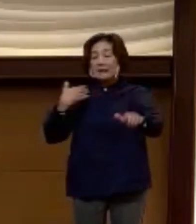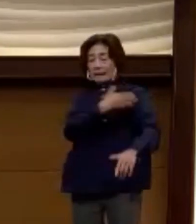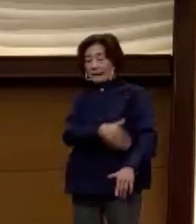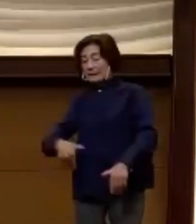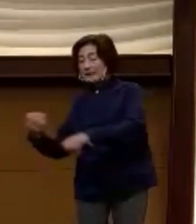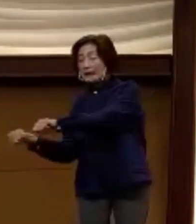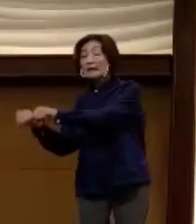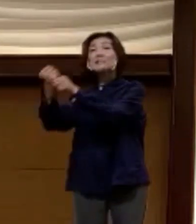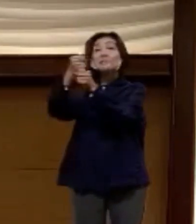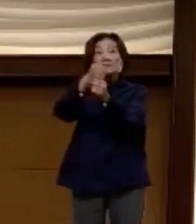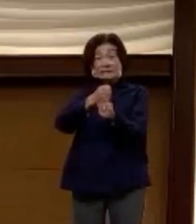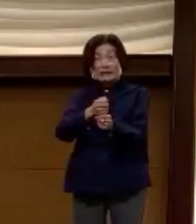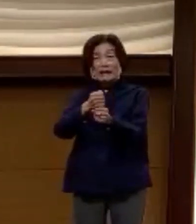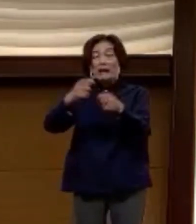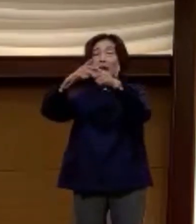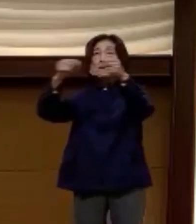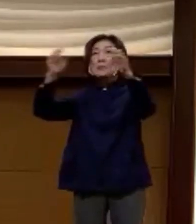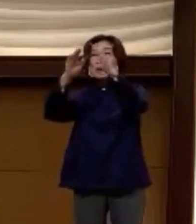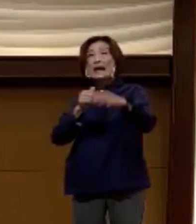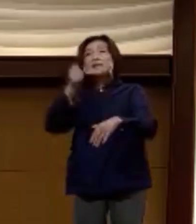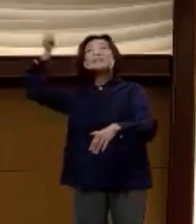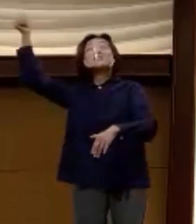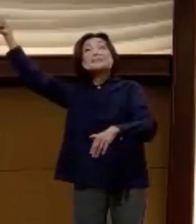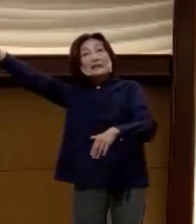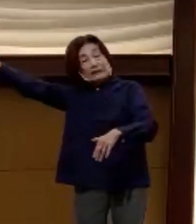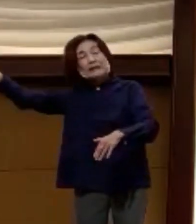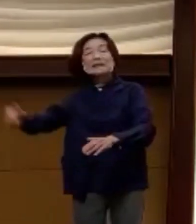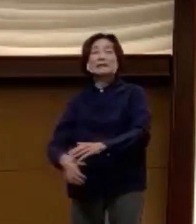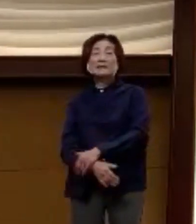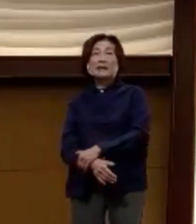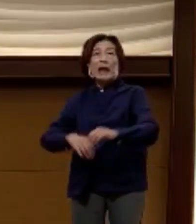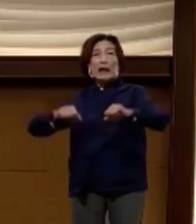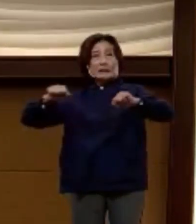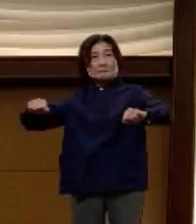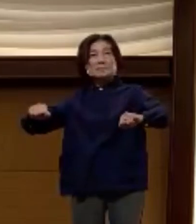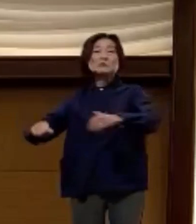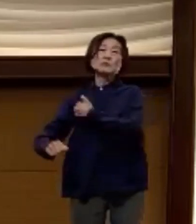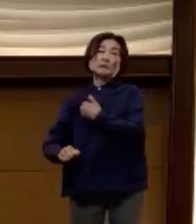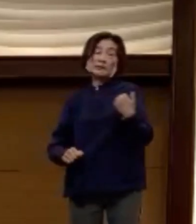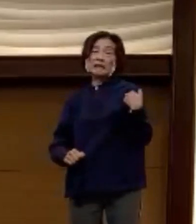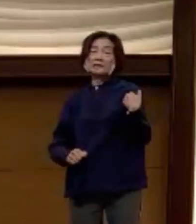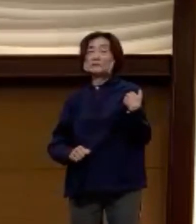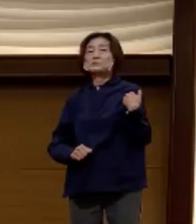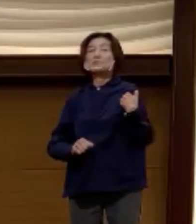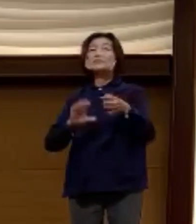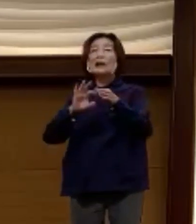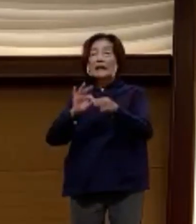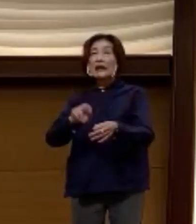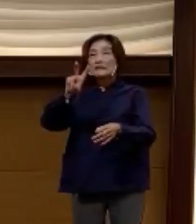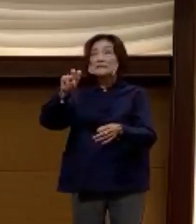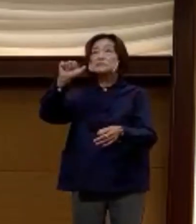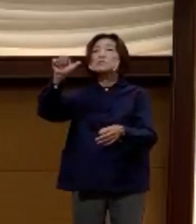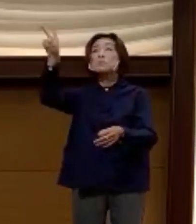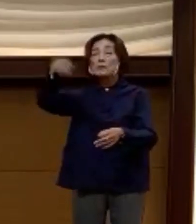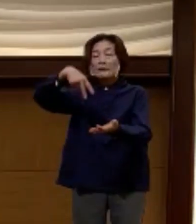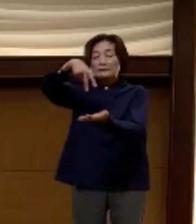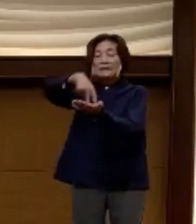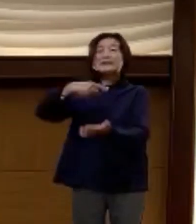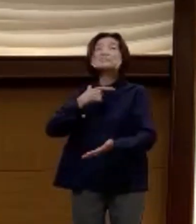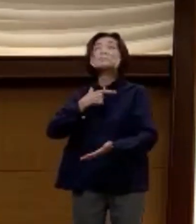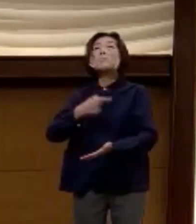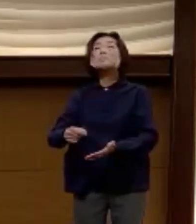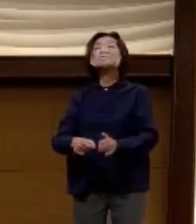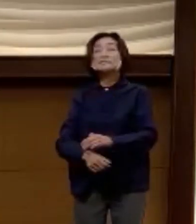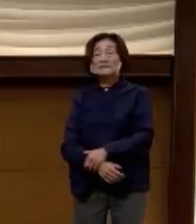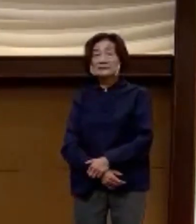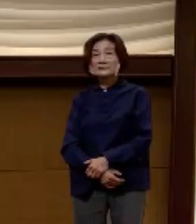したらこのまま国会に行って頑張ることができる。だから25秒立たせて